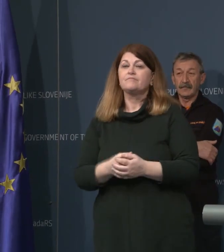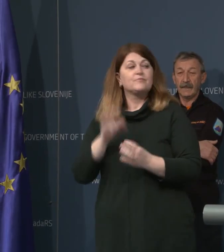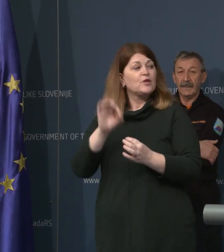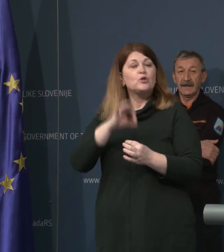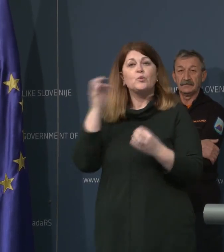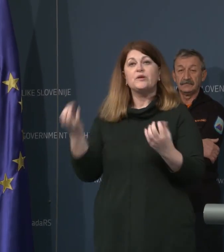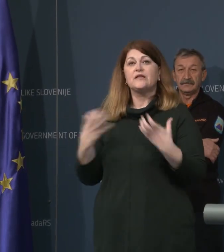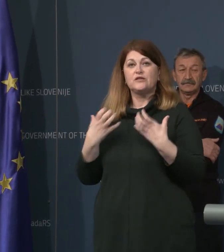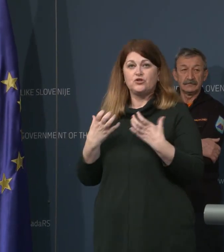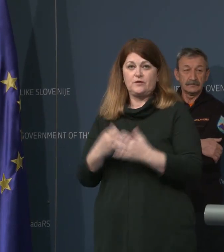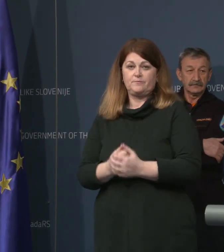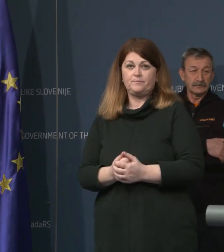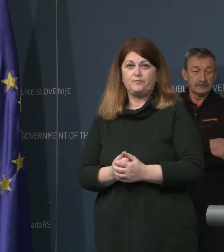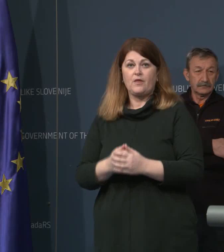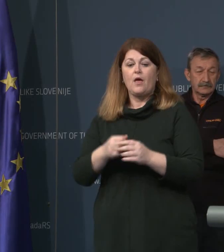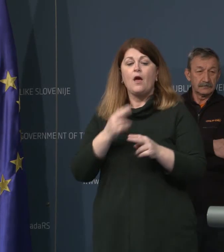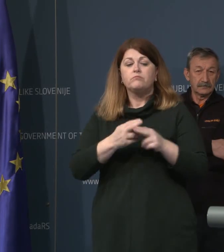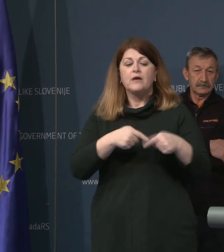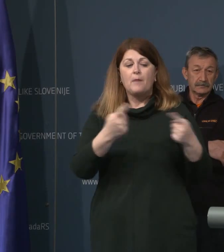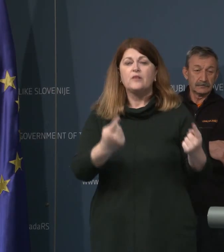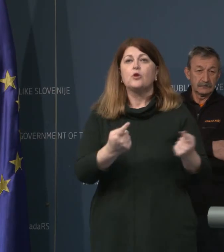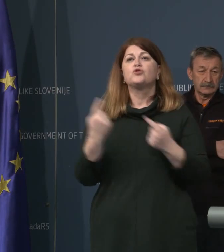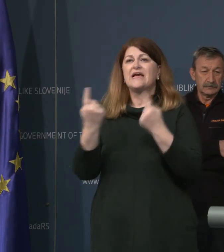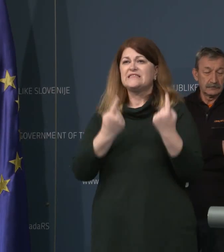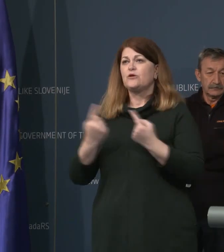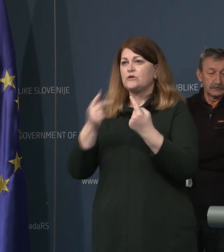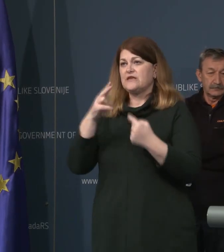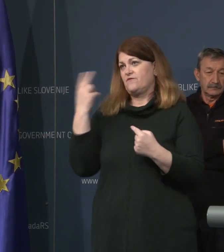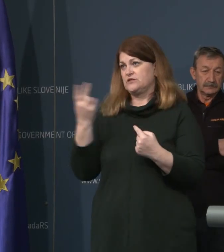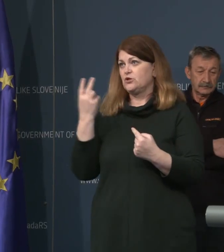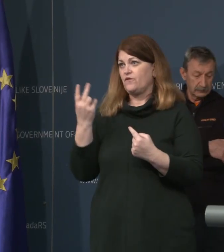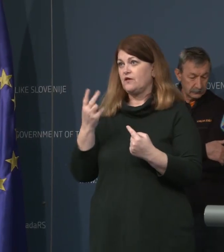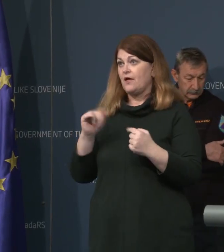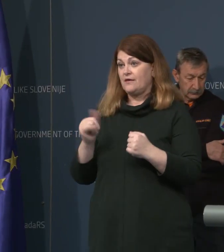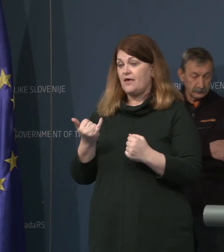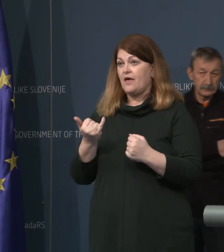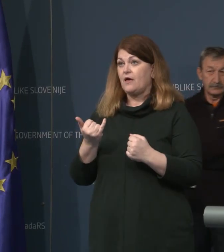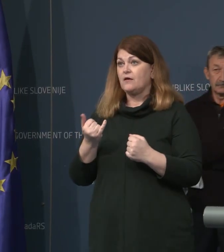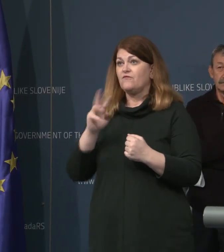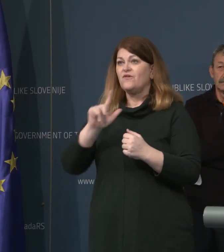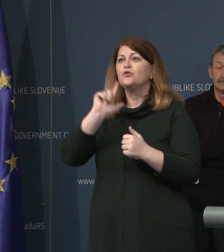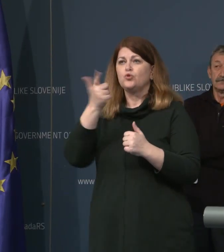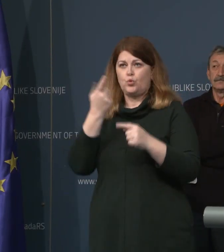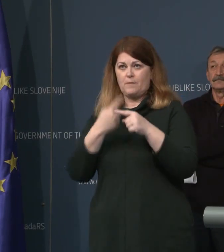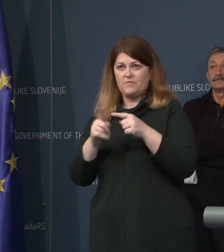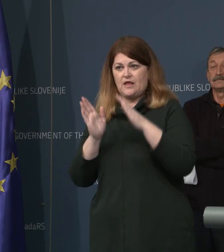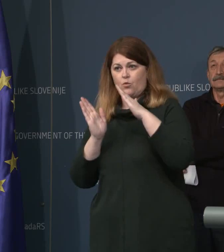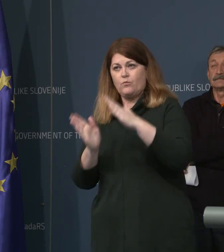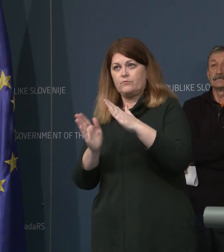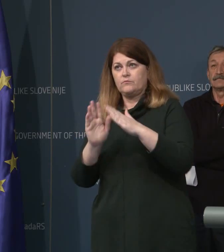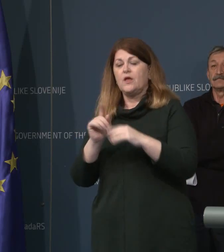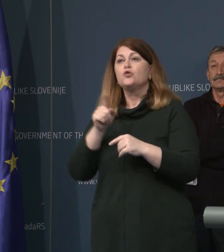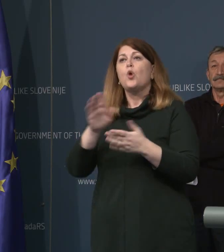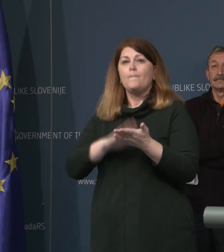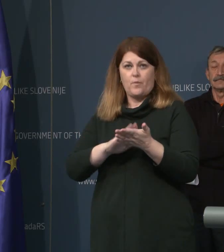Dobar dan želim. Epidemiološka situacija v Sloveniji je v drugi fazi.